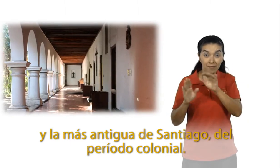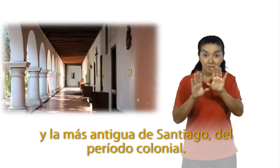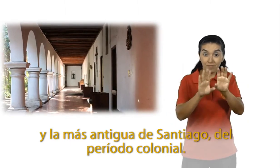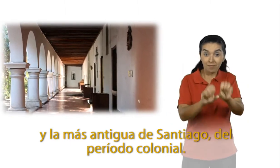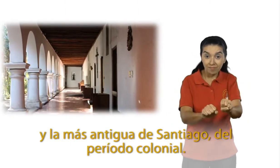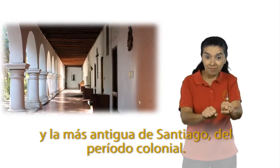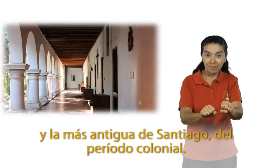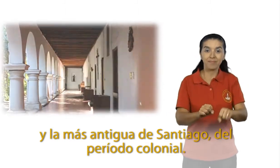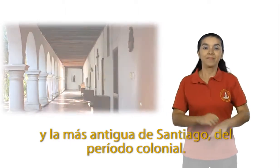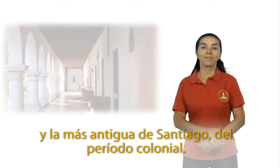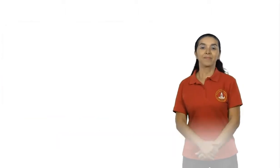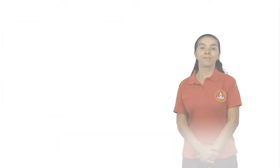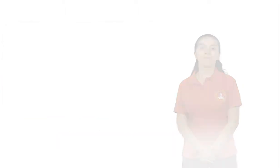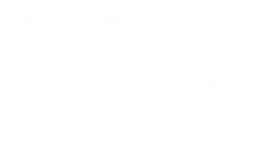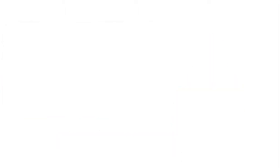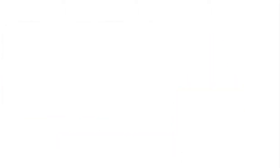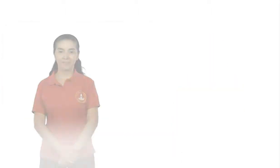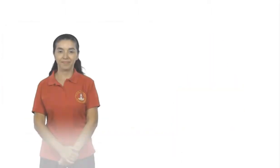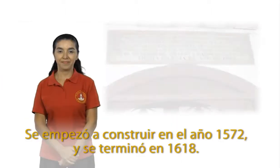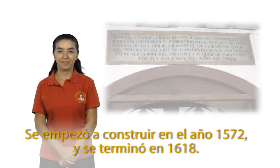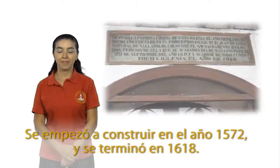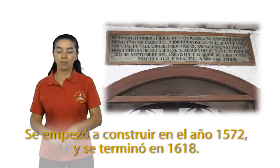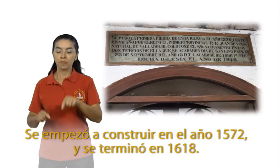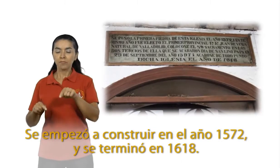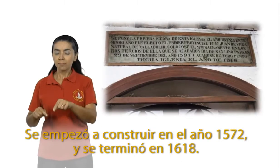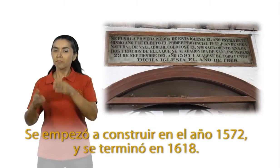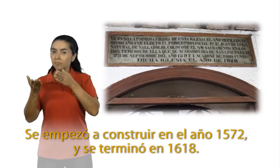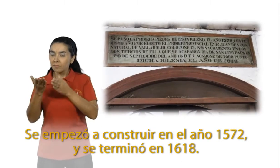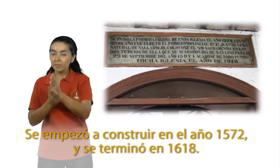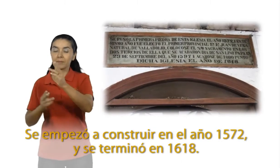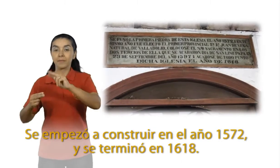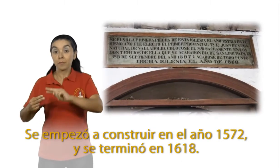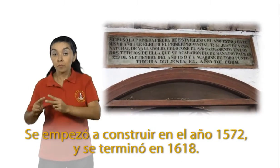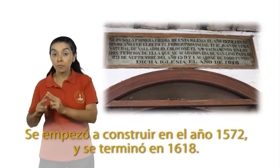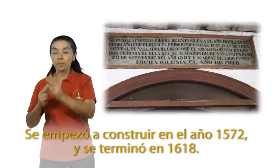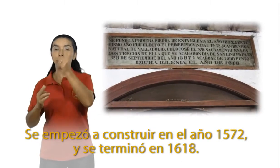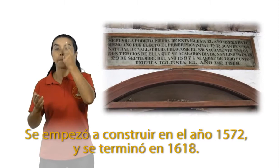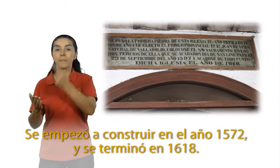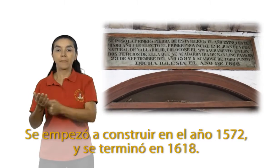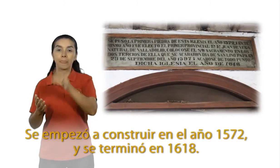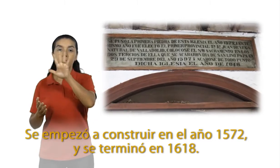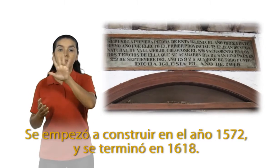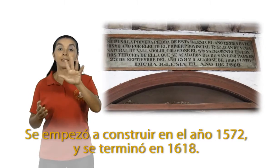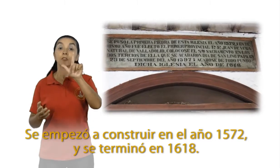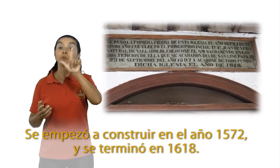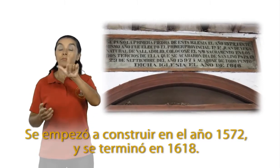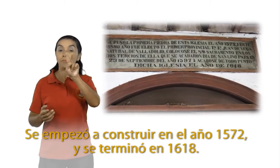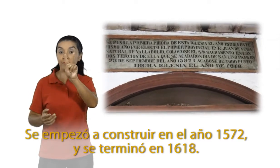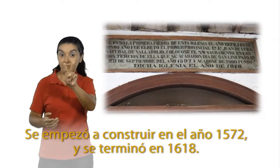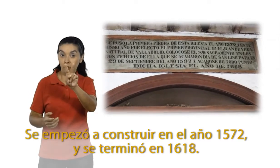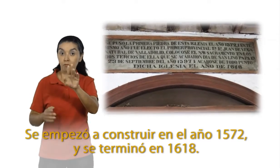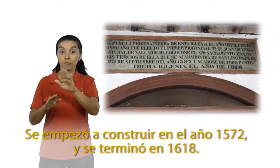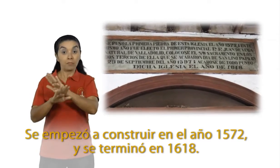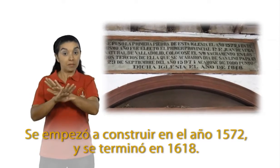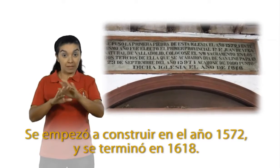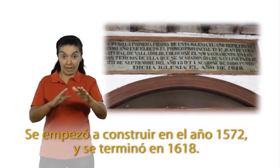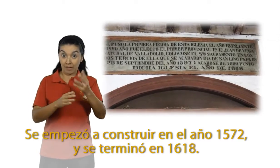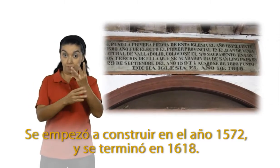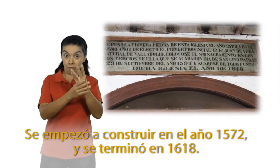Período Colonial. Se empezó a construir en el año 1572 y se terminó